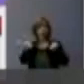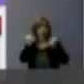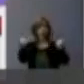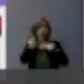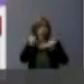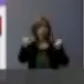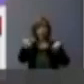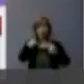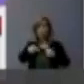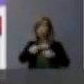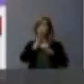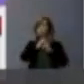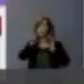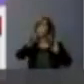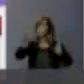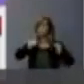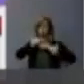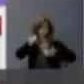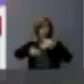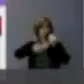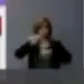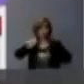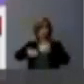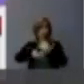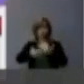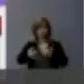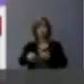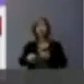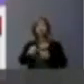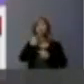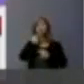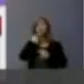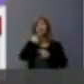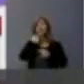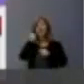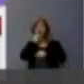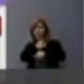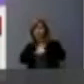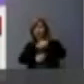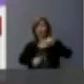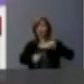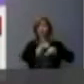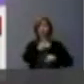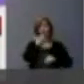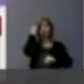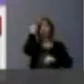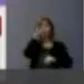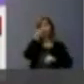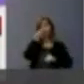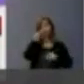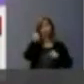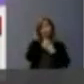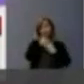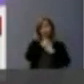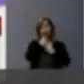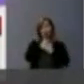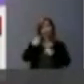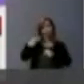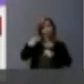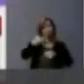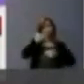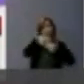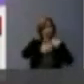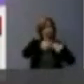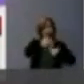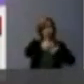succeduto eh sicuramente continuerà su questa falsa riga e spero davvero che l'assessore oggi ci possa